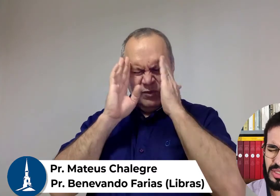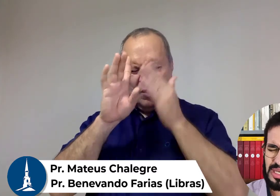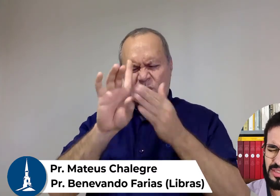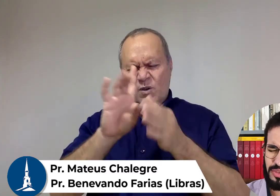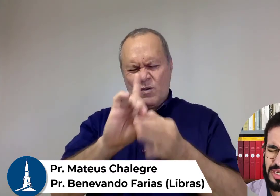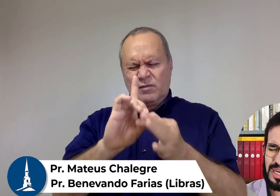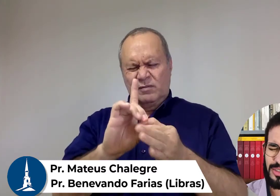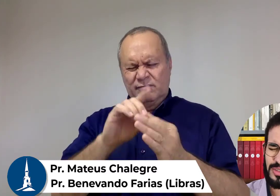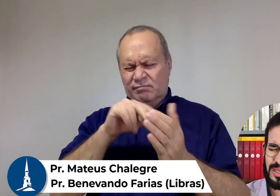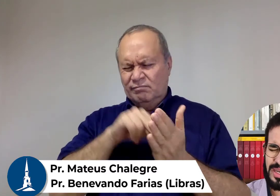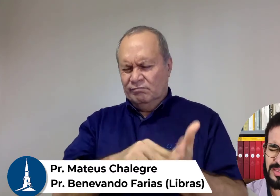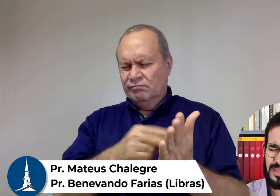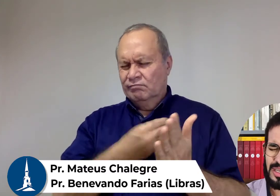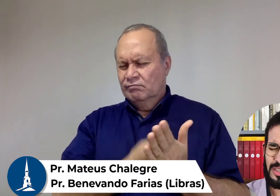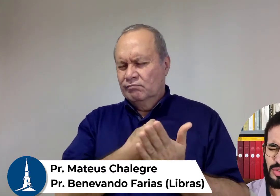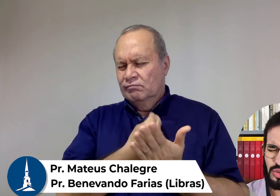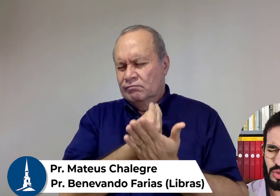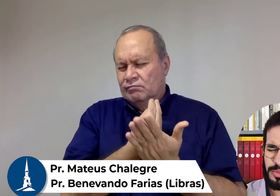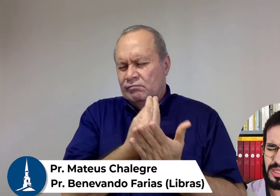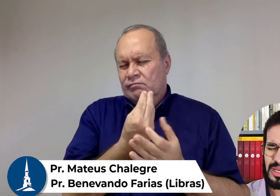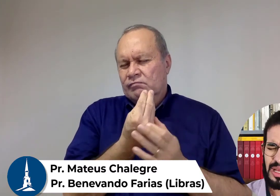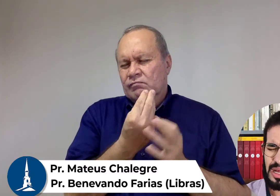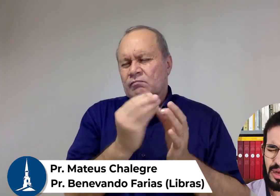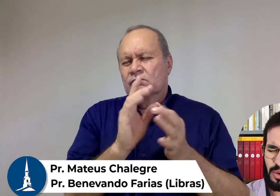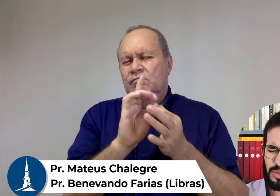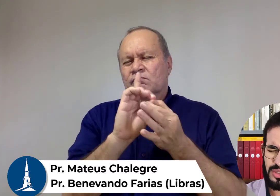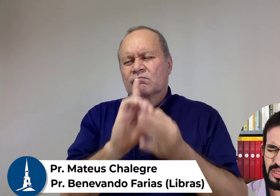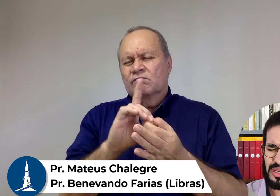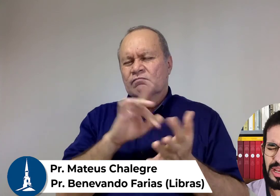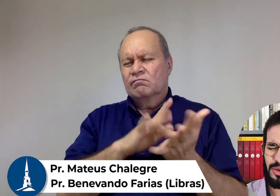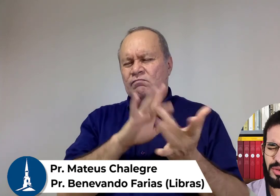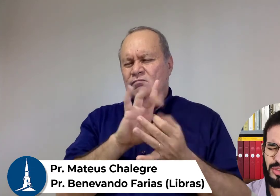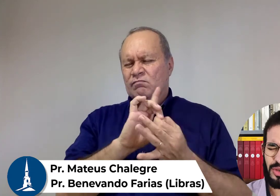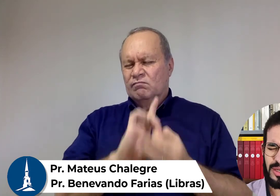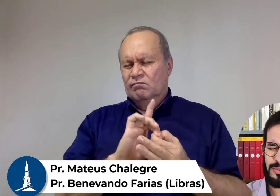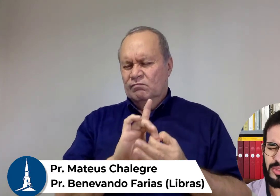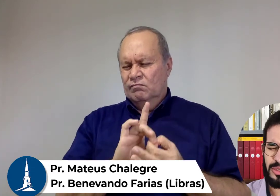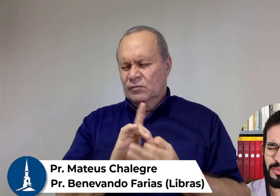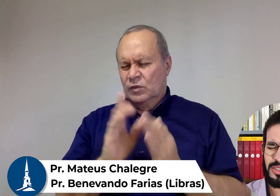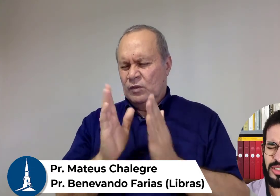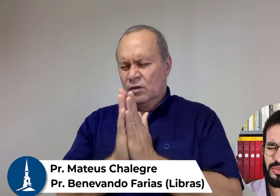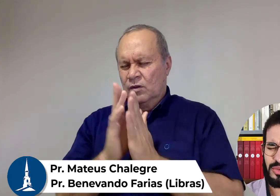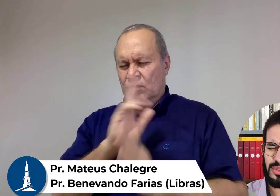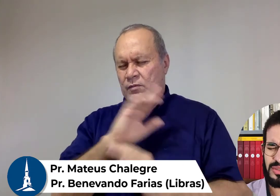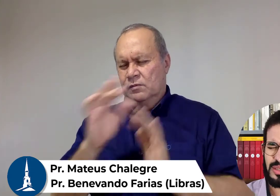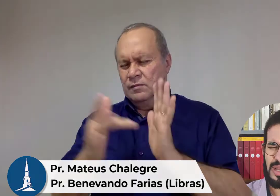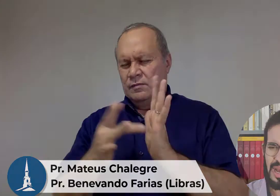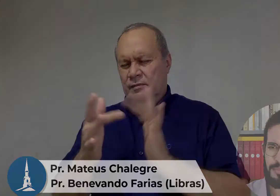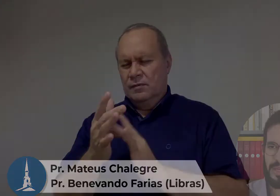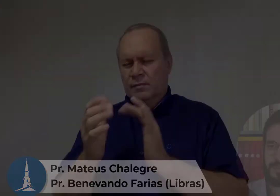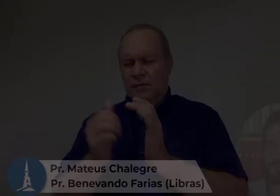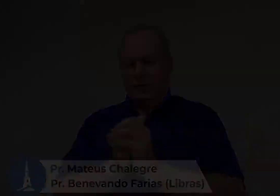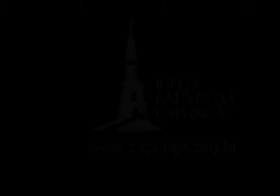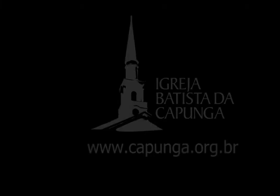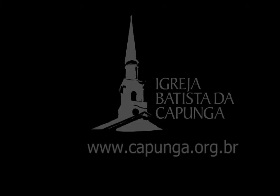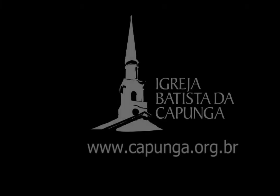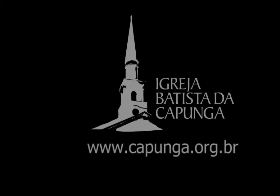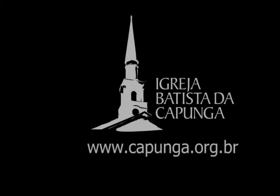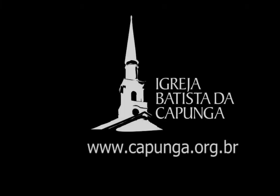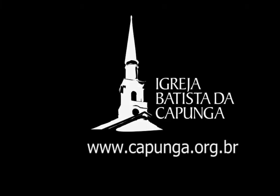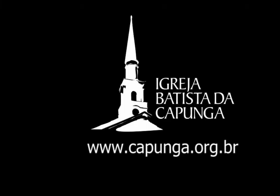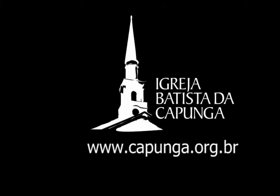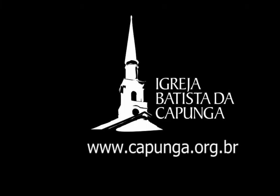possamos construir e edificar a nossa casa sobre a rocha. É o que nós te oramos em nome de Jesus. Amém.